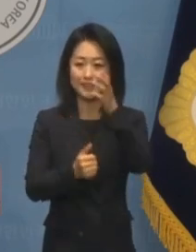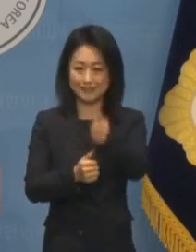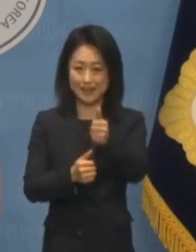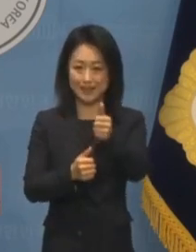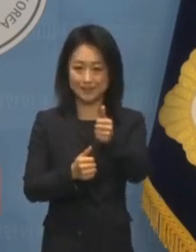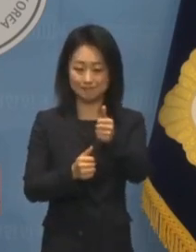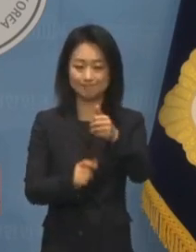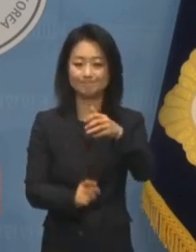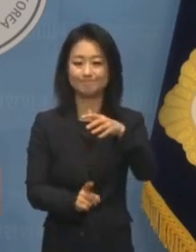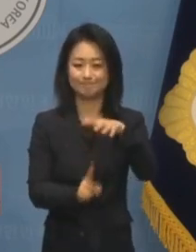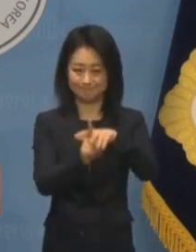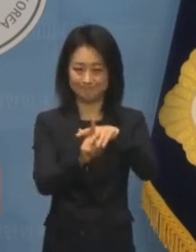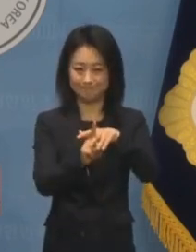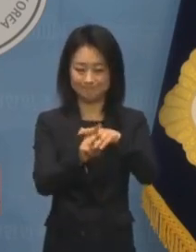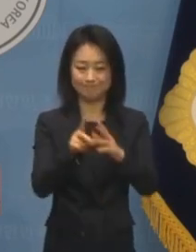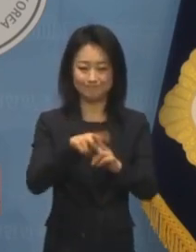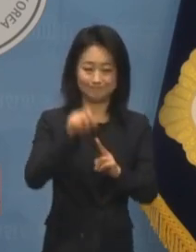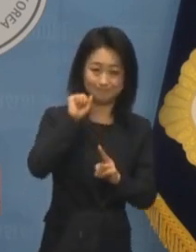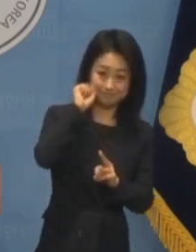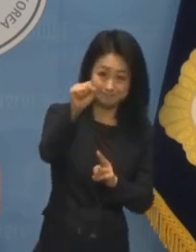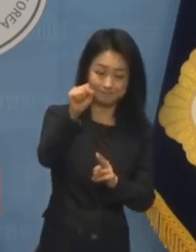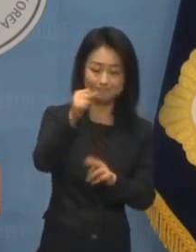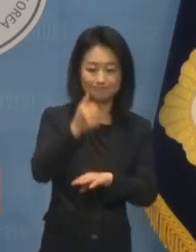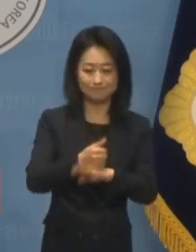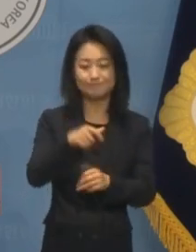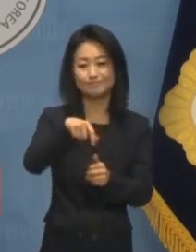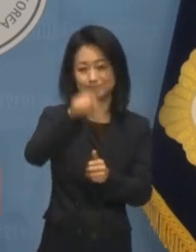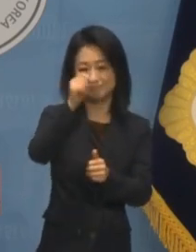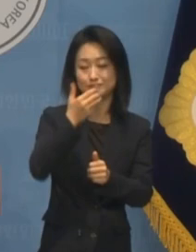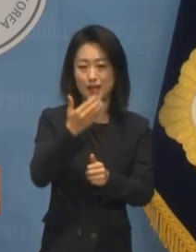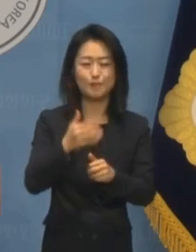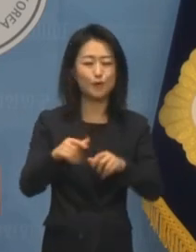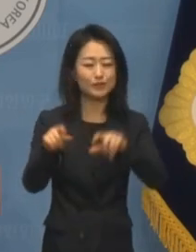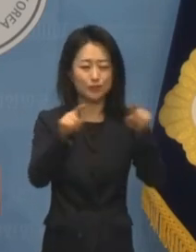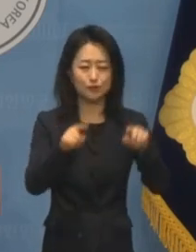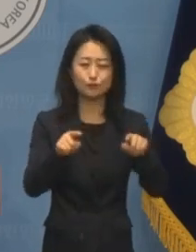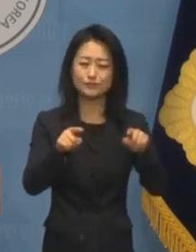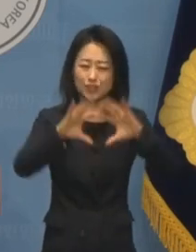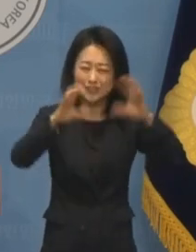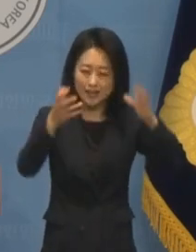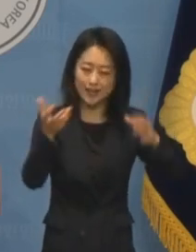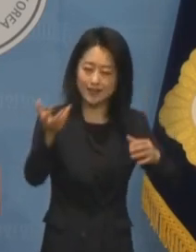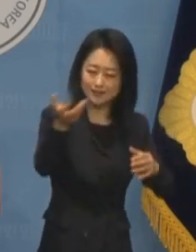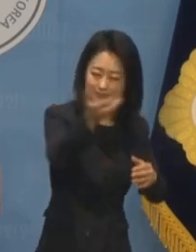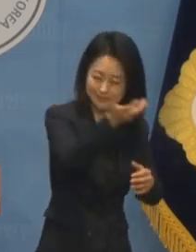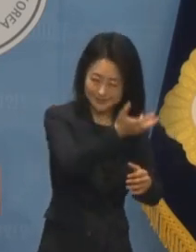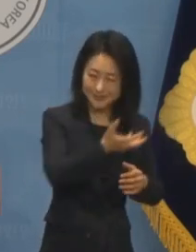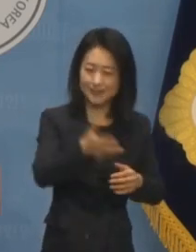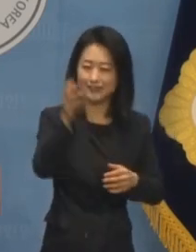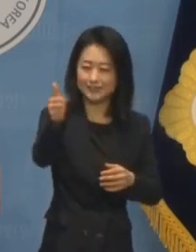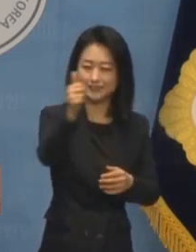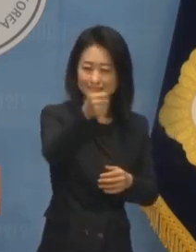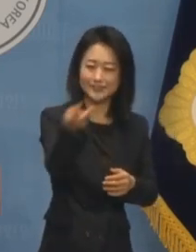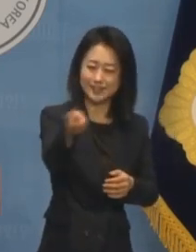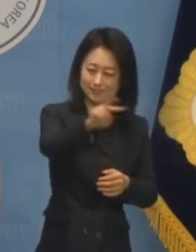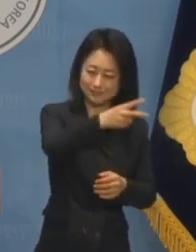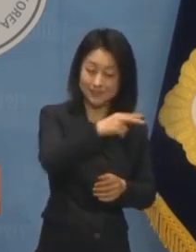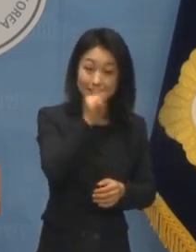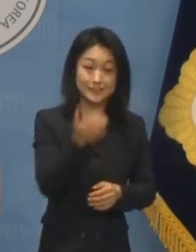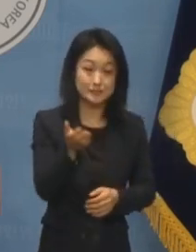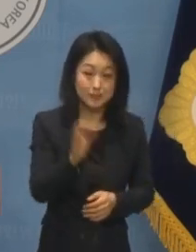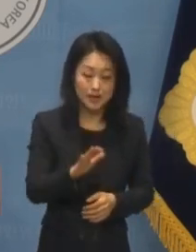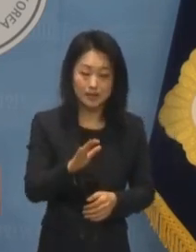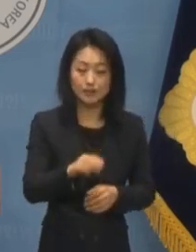됩니다. 지역별로 순환하는 관례적 선출이기도 하지만 윤석열 정부의 노골적인 반노동